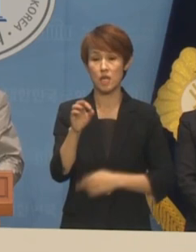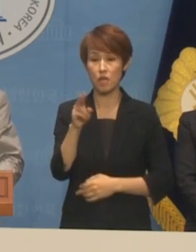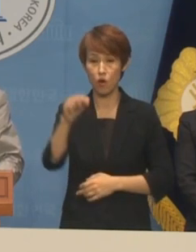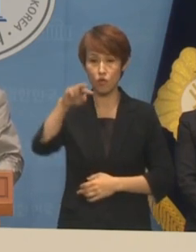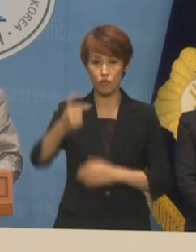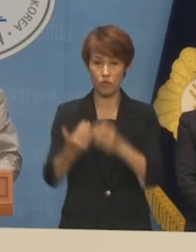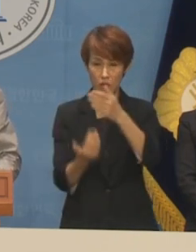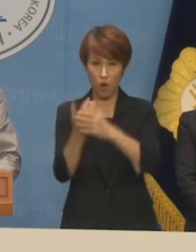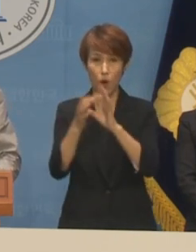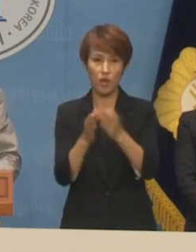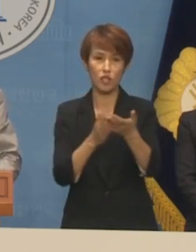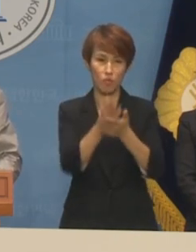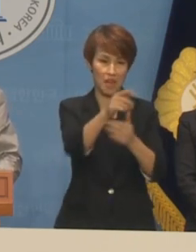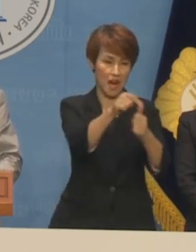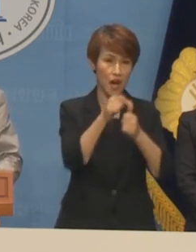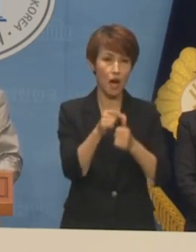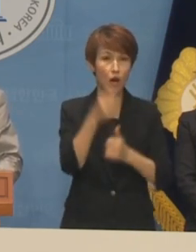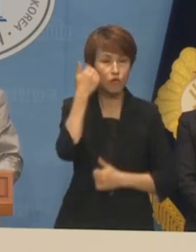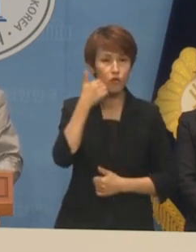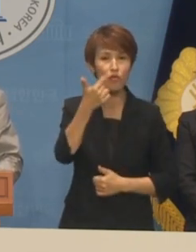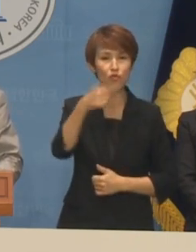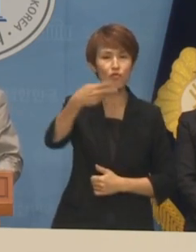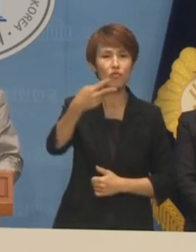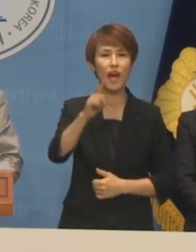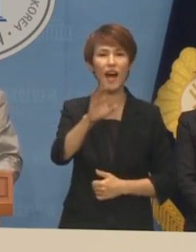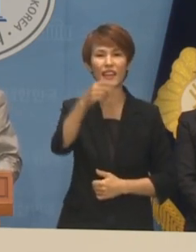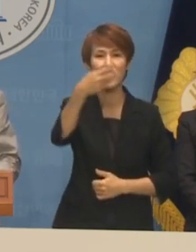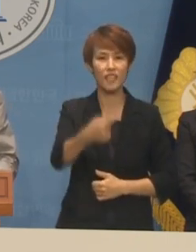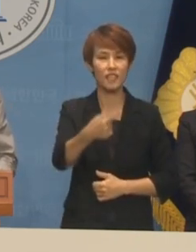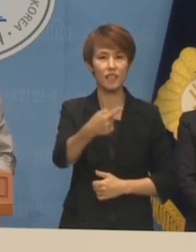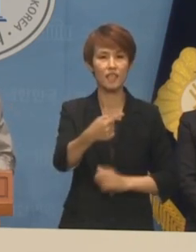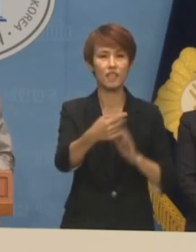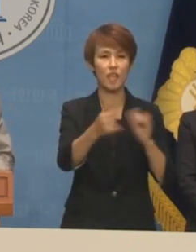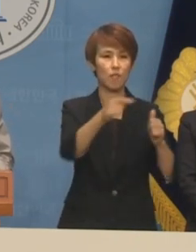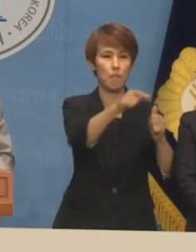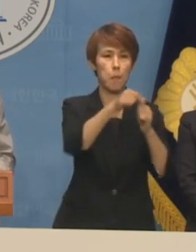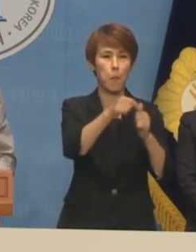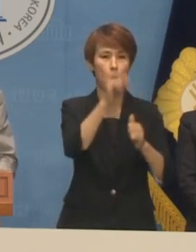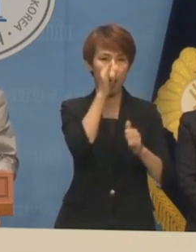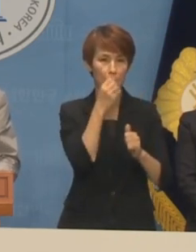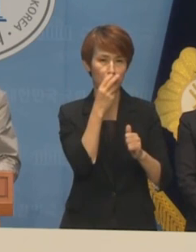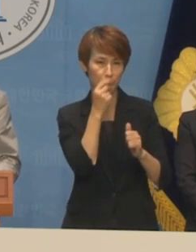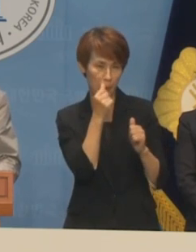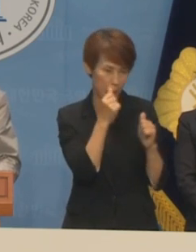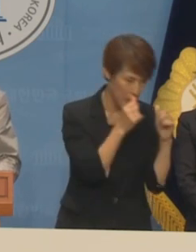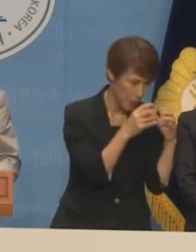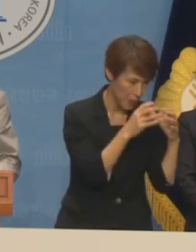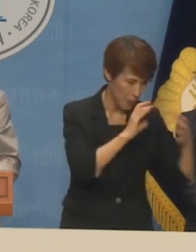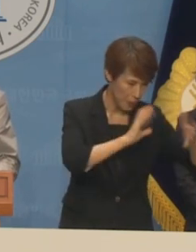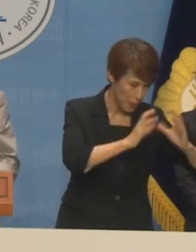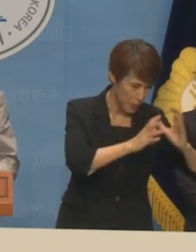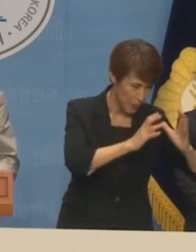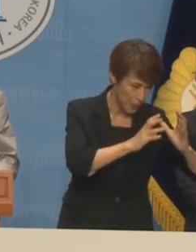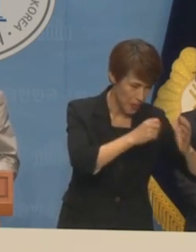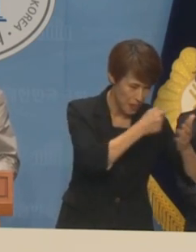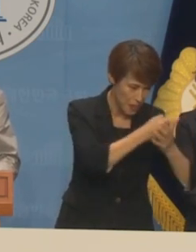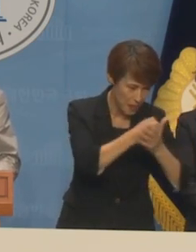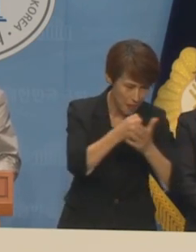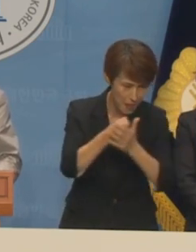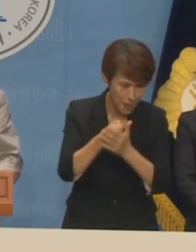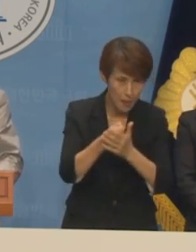없고 뉴라이트 막말 극우 인사들을 중심으로 밀실, 졸속, 일방적인 여순